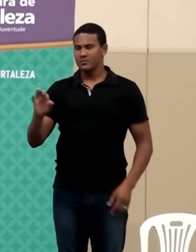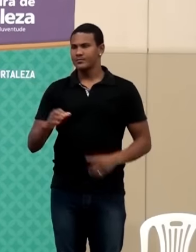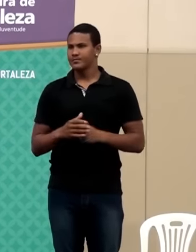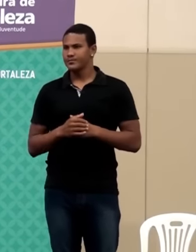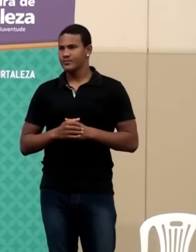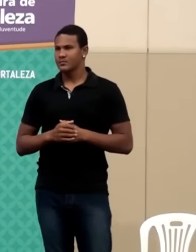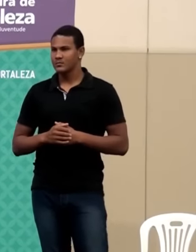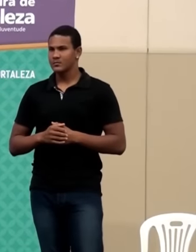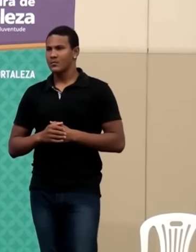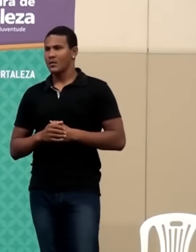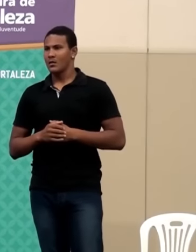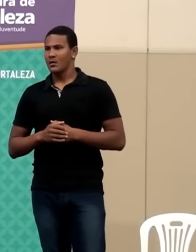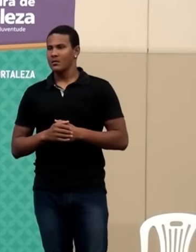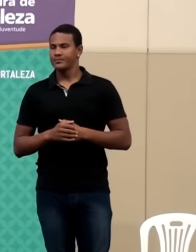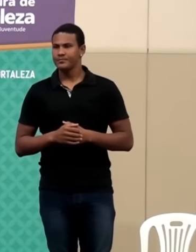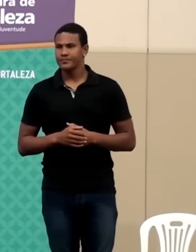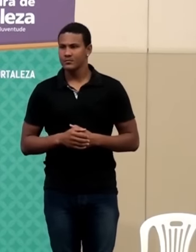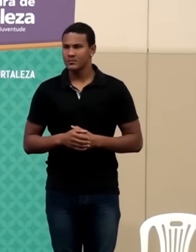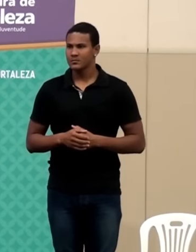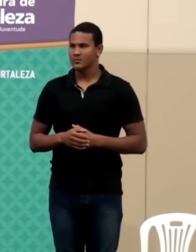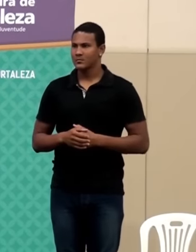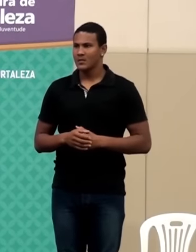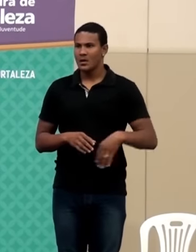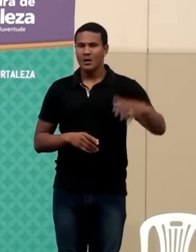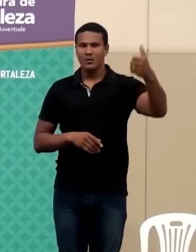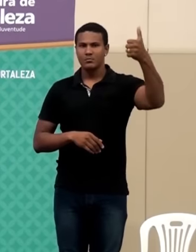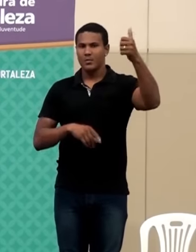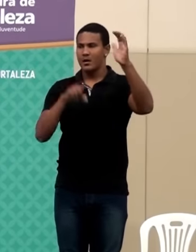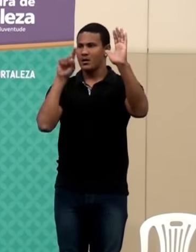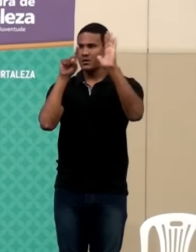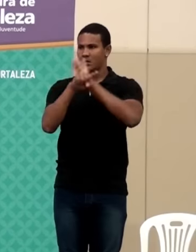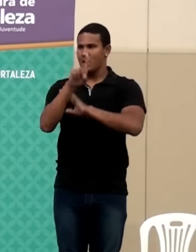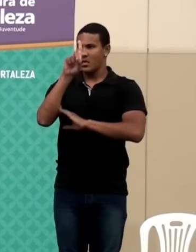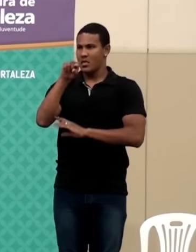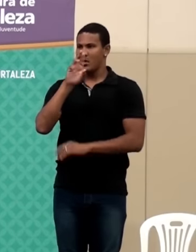gabarito da primeira questão, letra A.